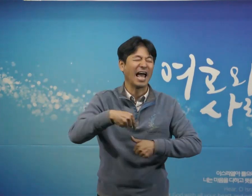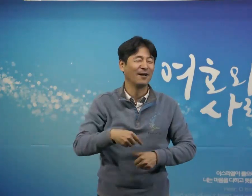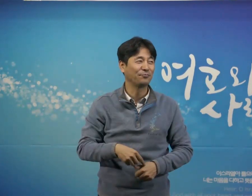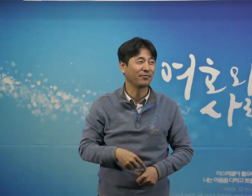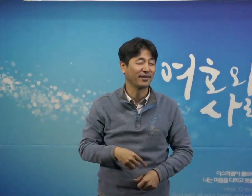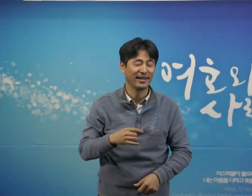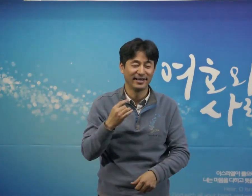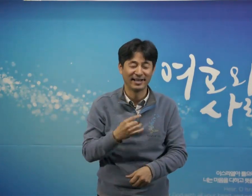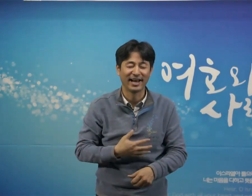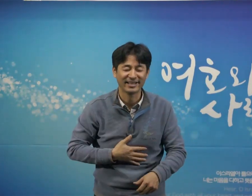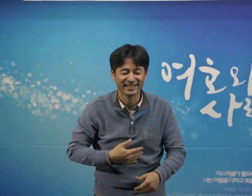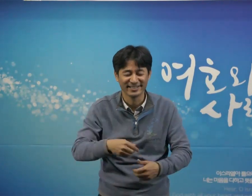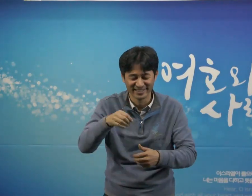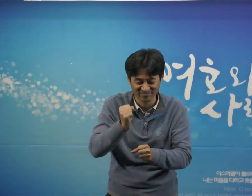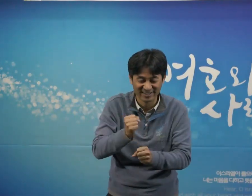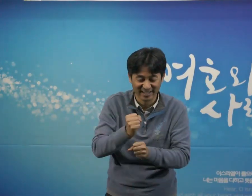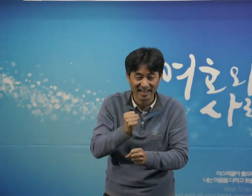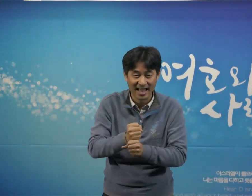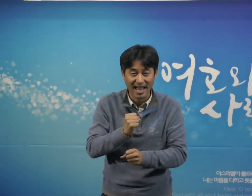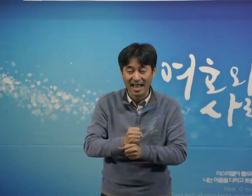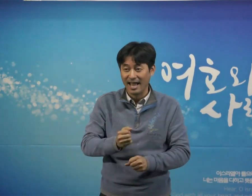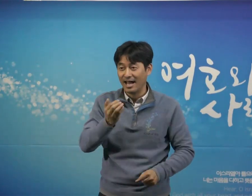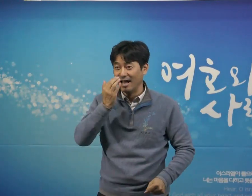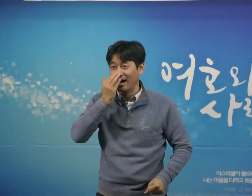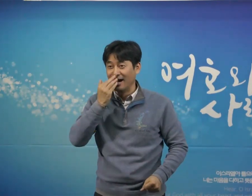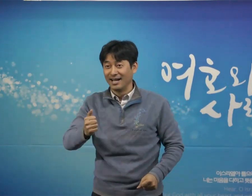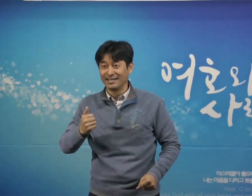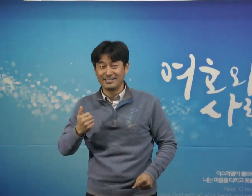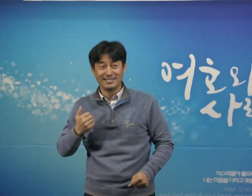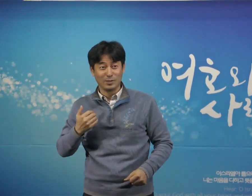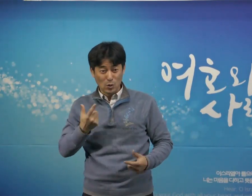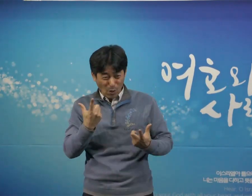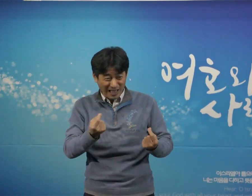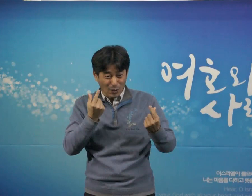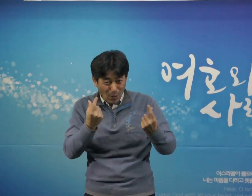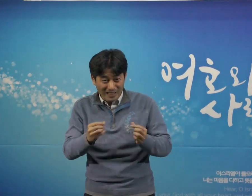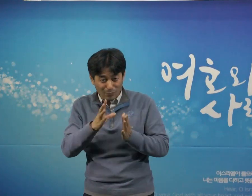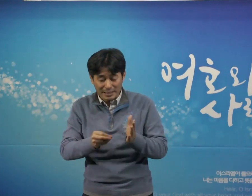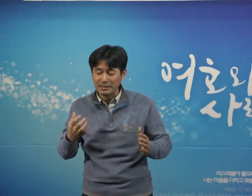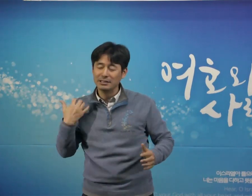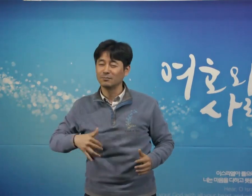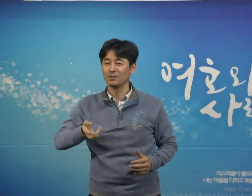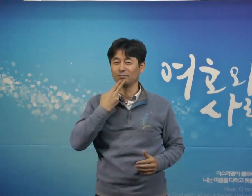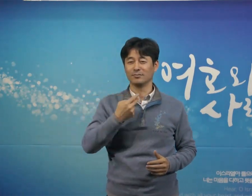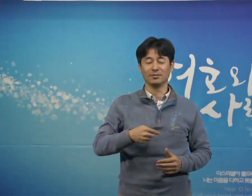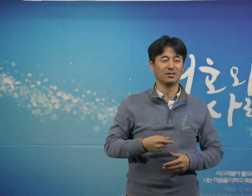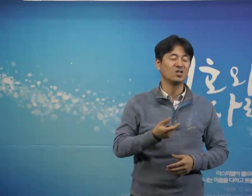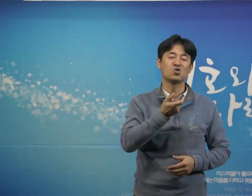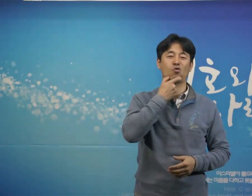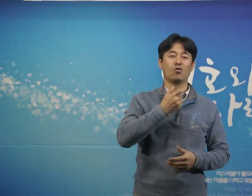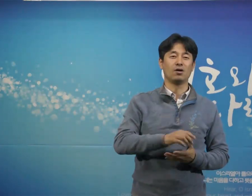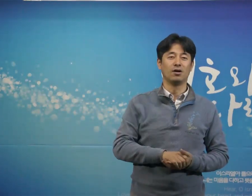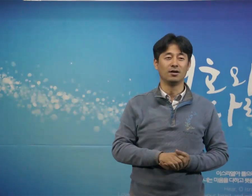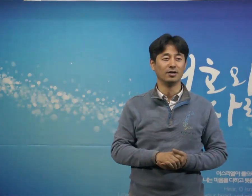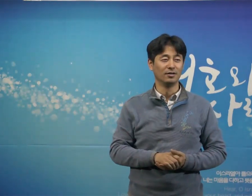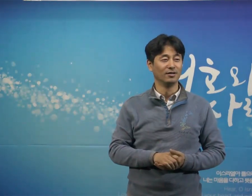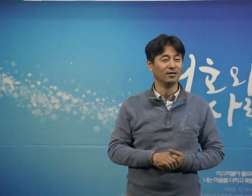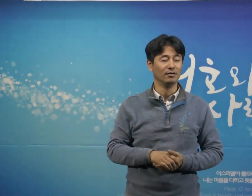입학했을 때 그 선배들처럼 만들어라 했는데 그렇게 똑같이 만드는 게 게 너무나도 재미가 없었고 지루했고